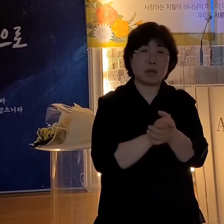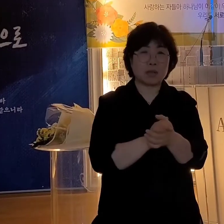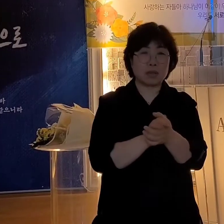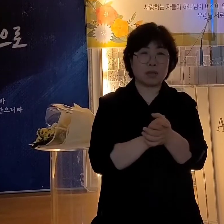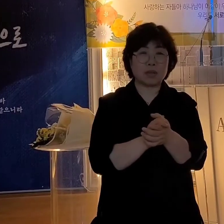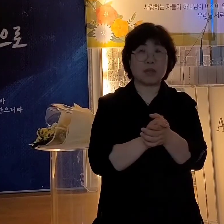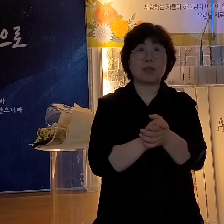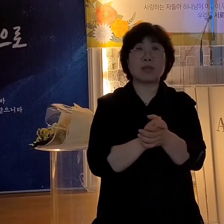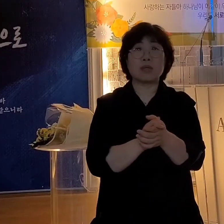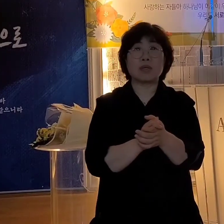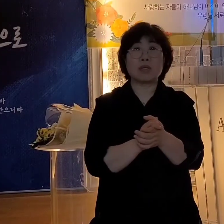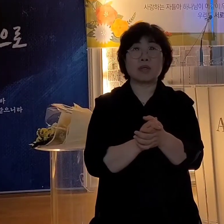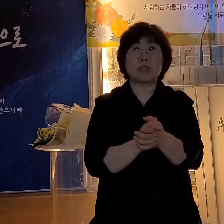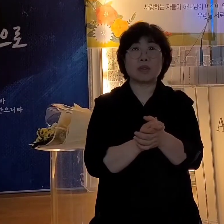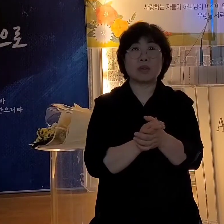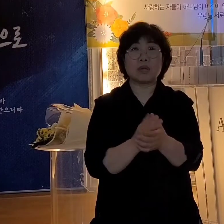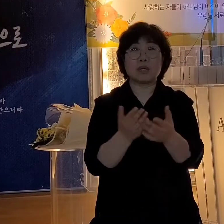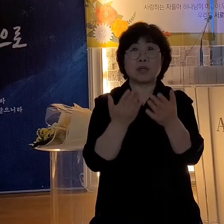괜찮아 보인다?